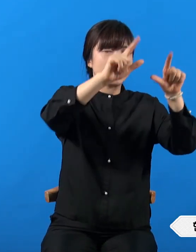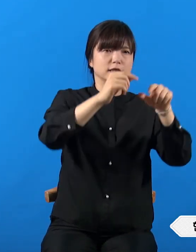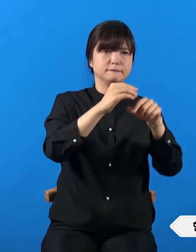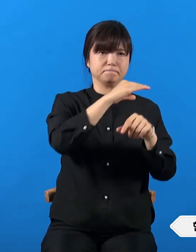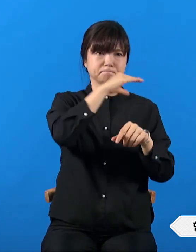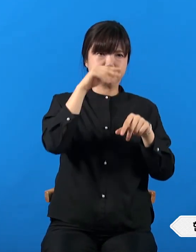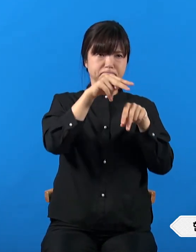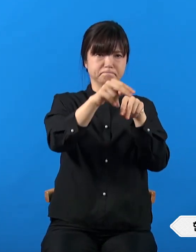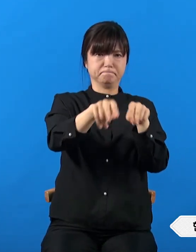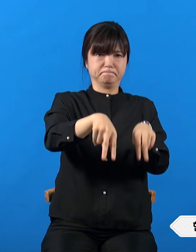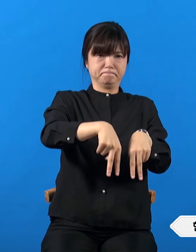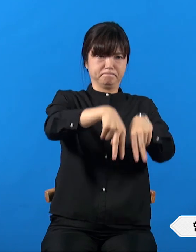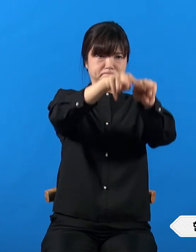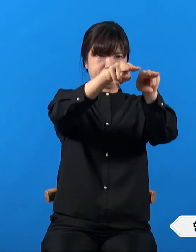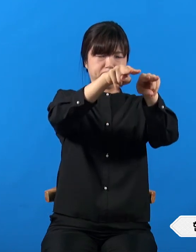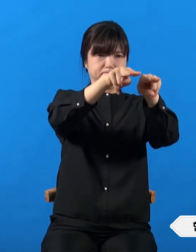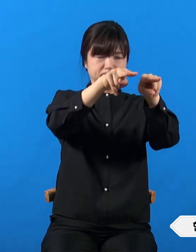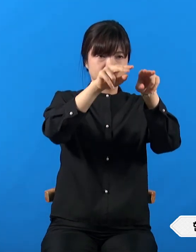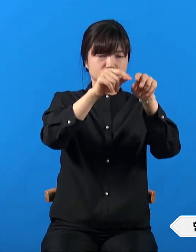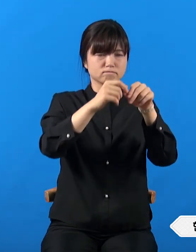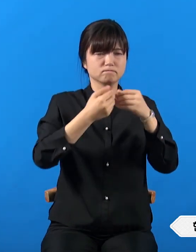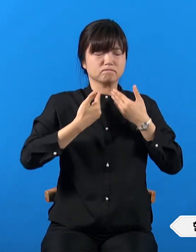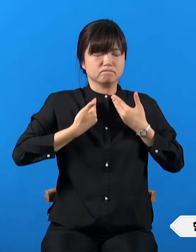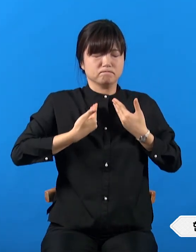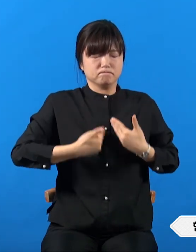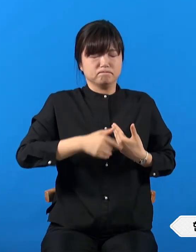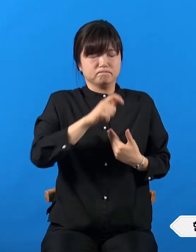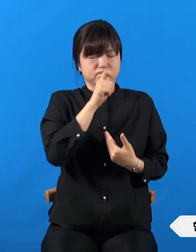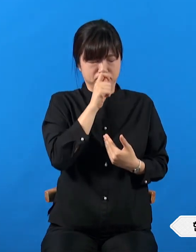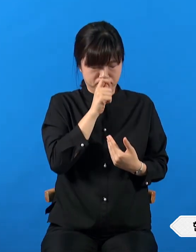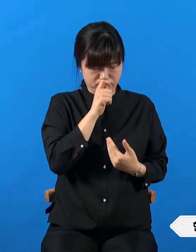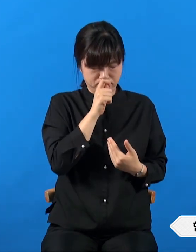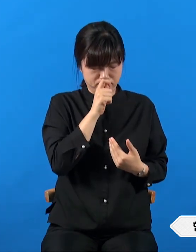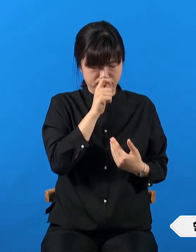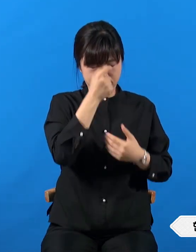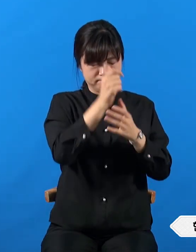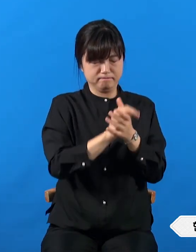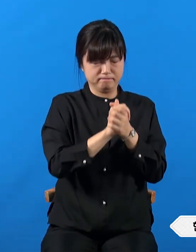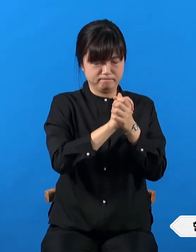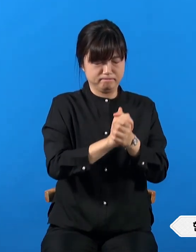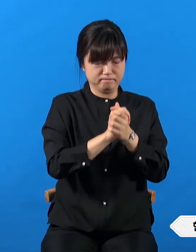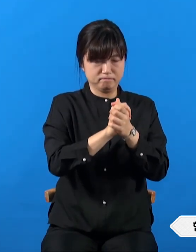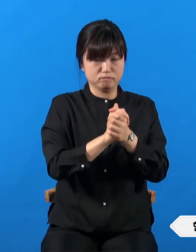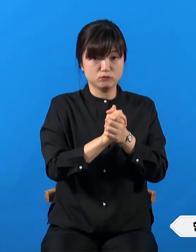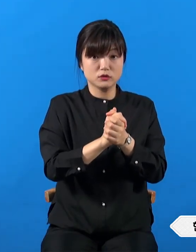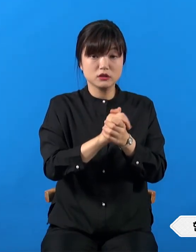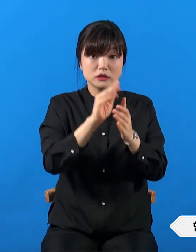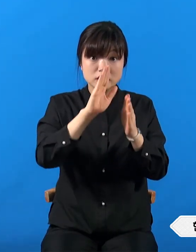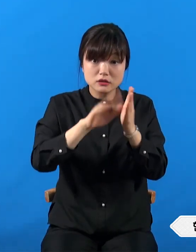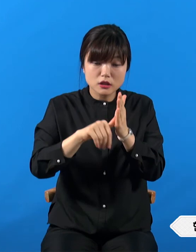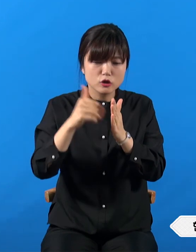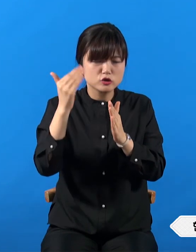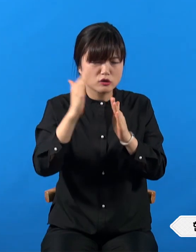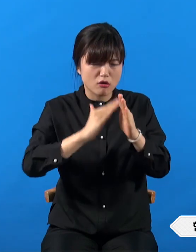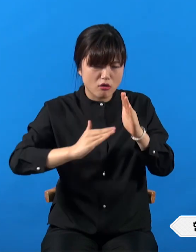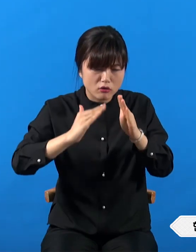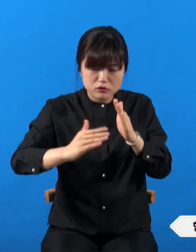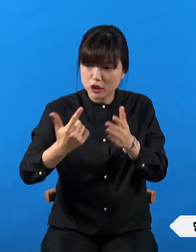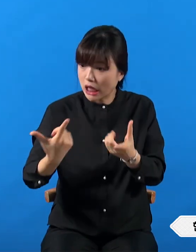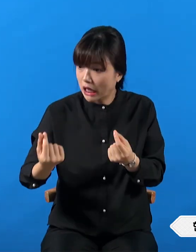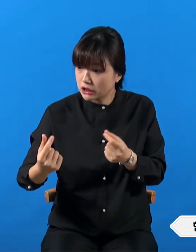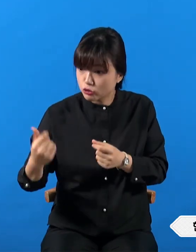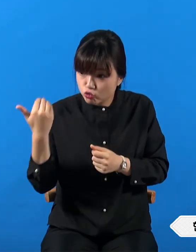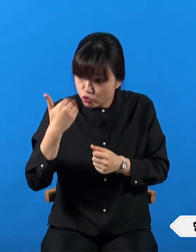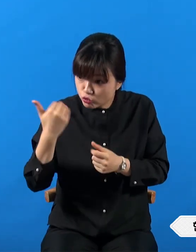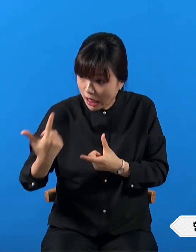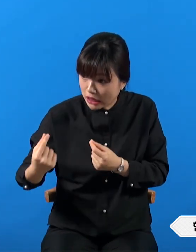똑바로 바라보면서 홀로 침묵의 기도를 드립니다. 그럴 때는 절대로 다른 사람이 동행하면